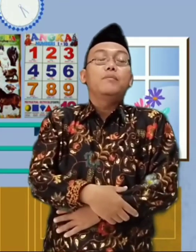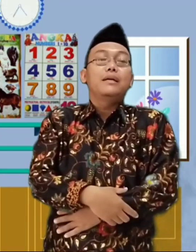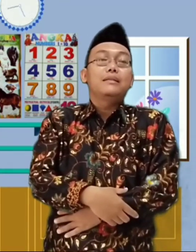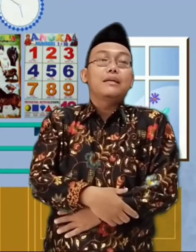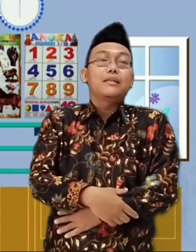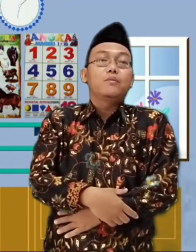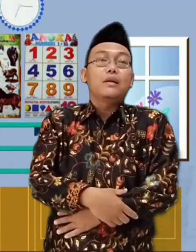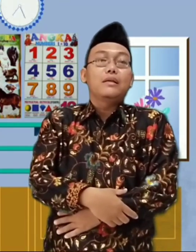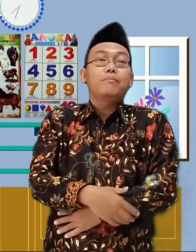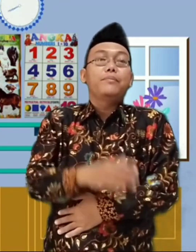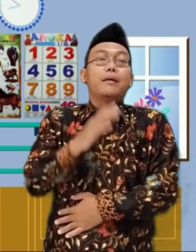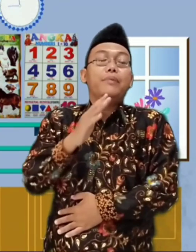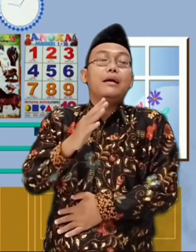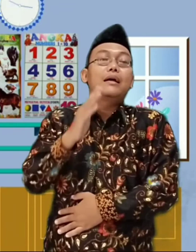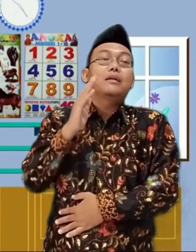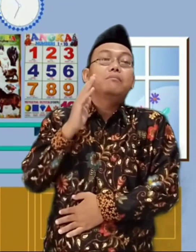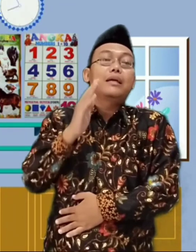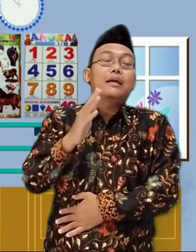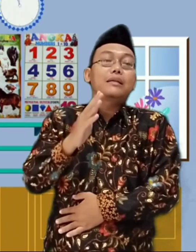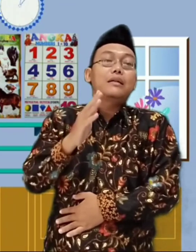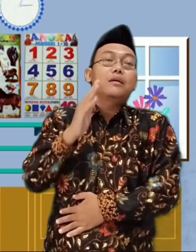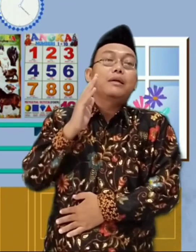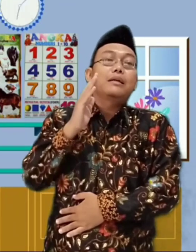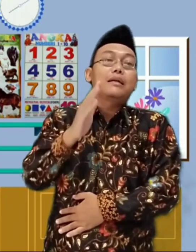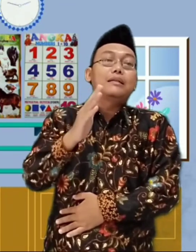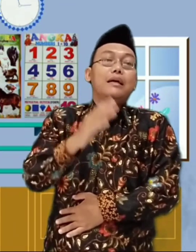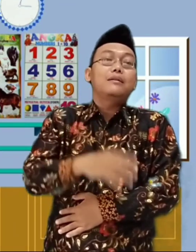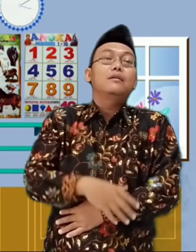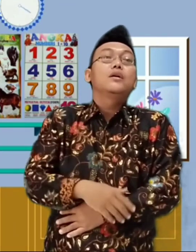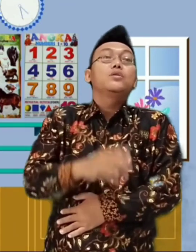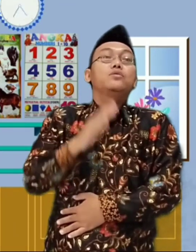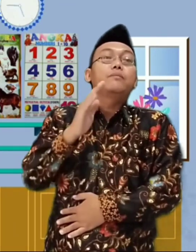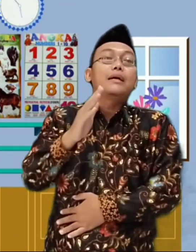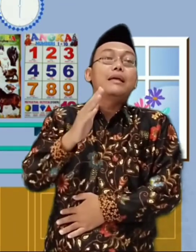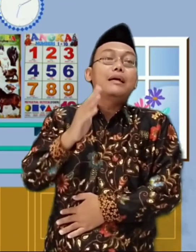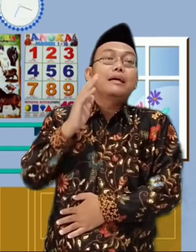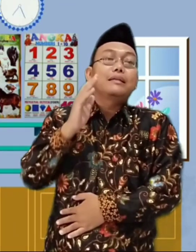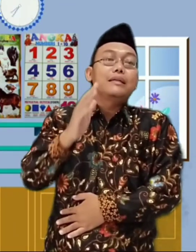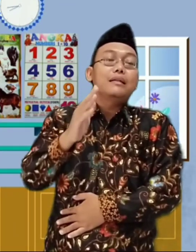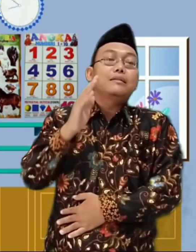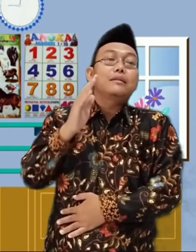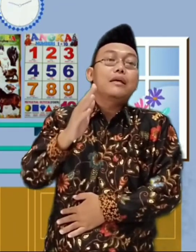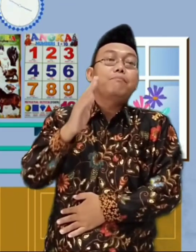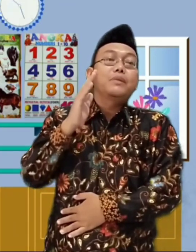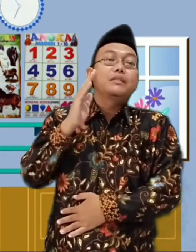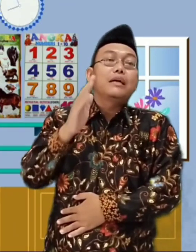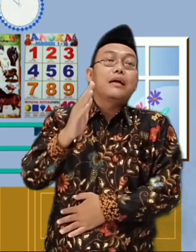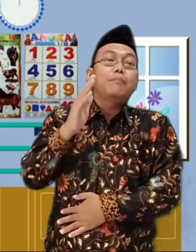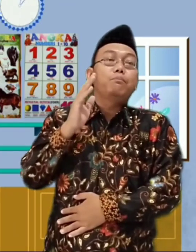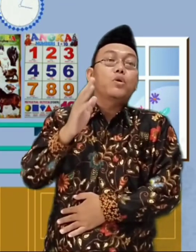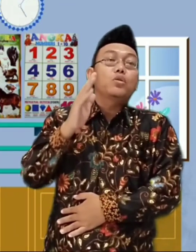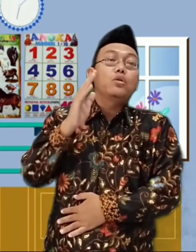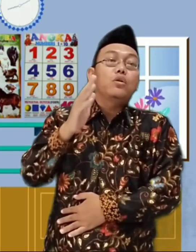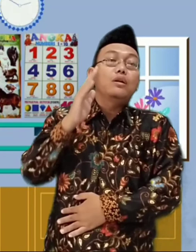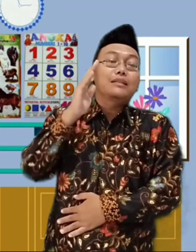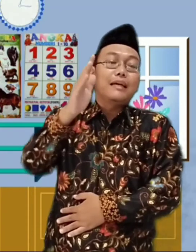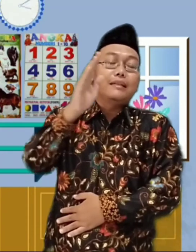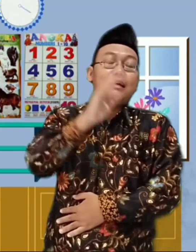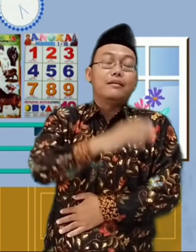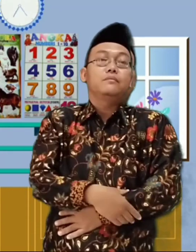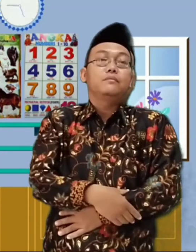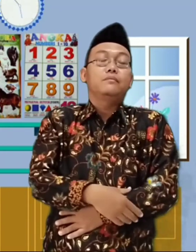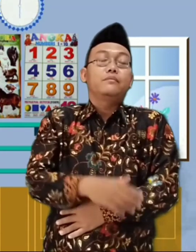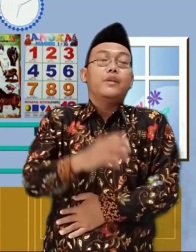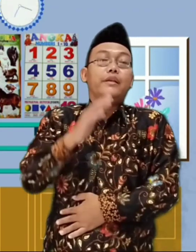sebelum pembelajaran dimulai, Bapak akan mengingatkan kepada kalian supaya kalian tetap menjaga protokol